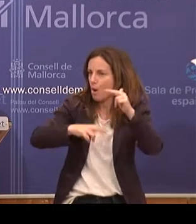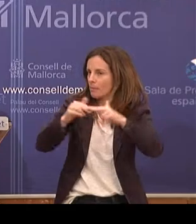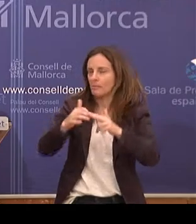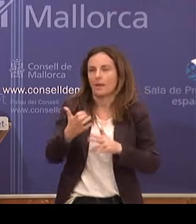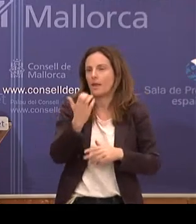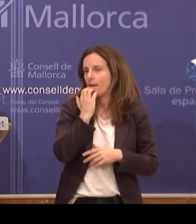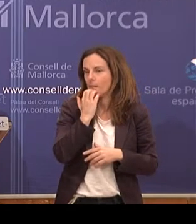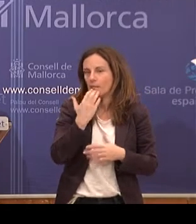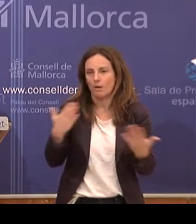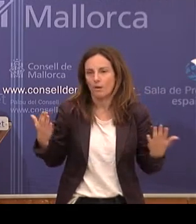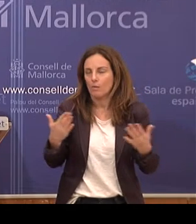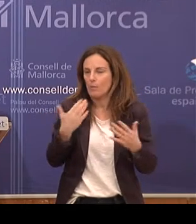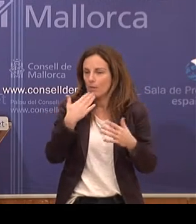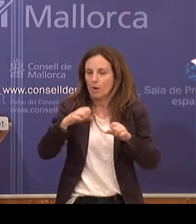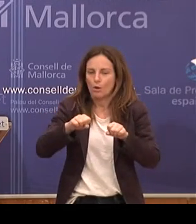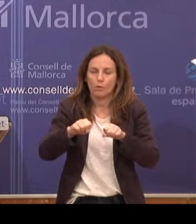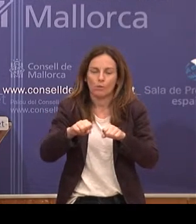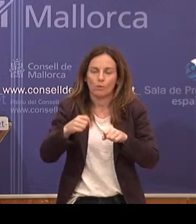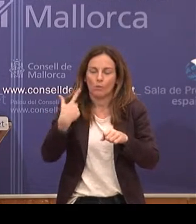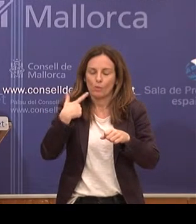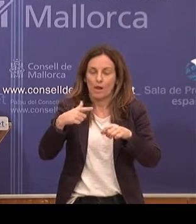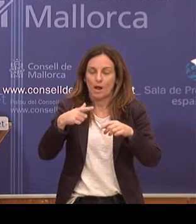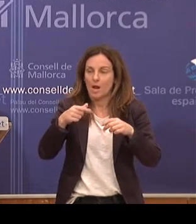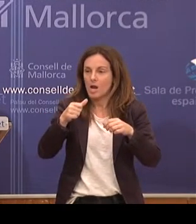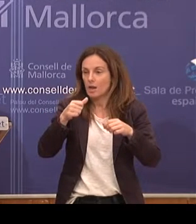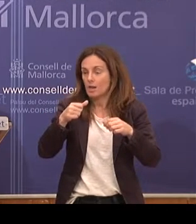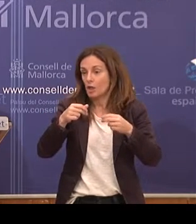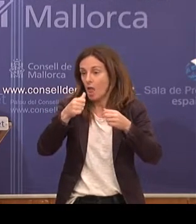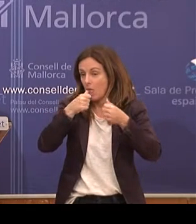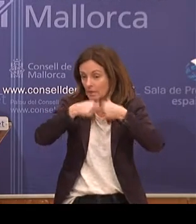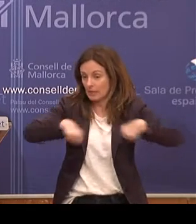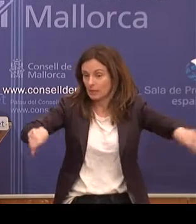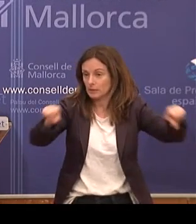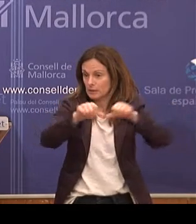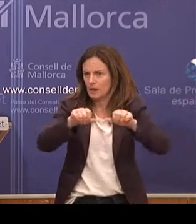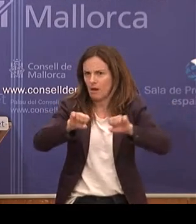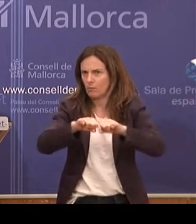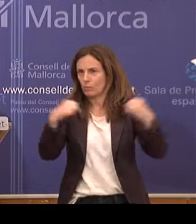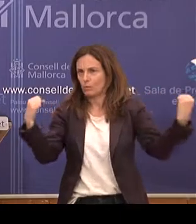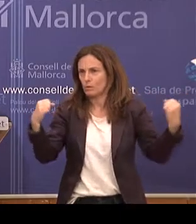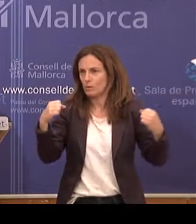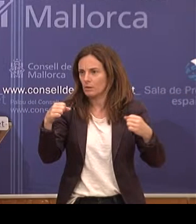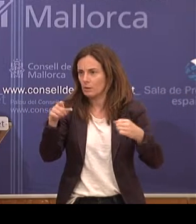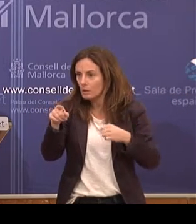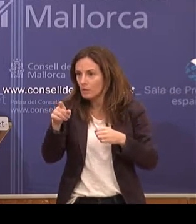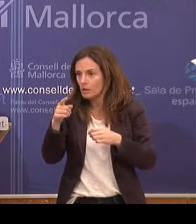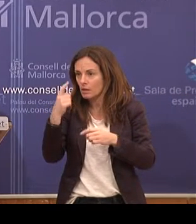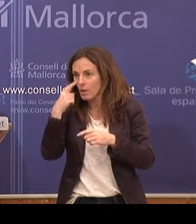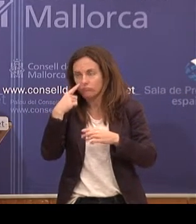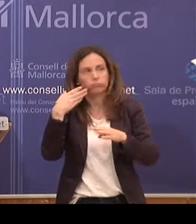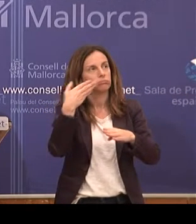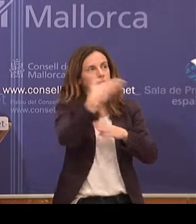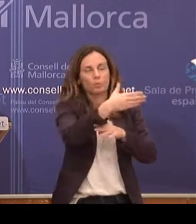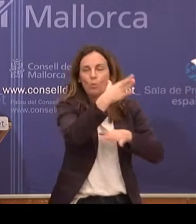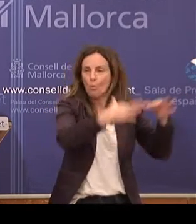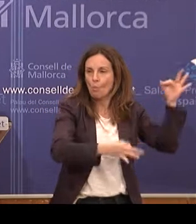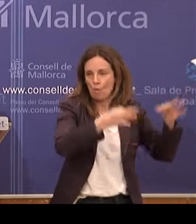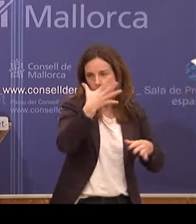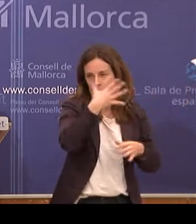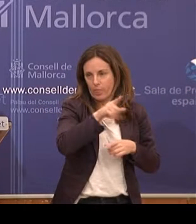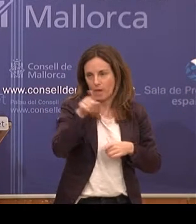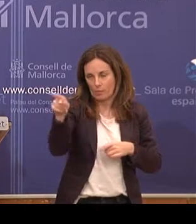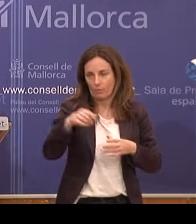I en aquest sentit, fins ara, a l'agència, quan se detectava una obra en curs d'execució, s